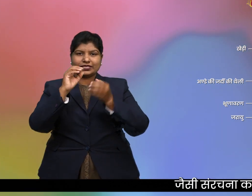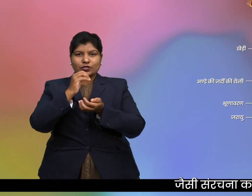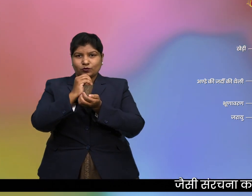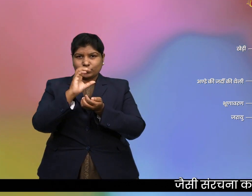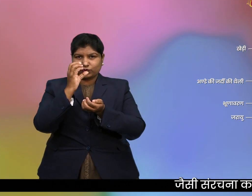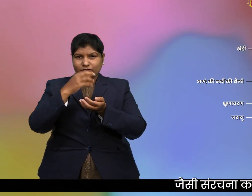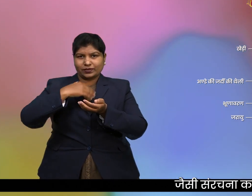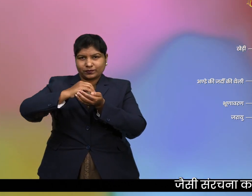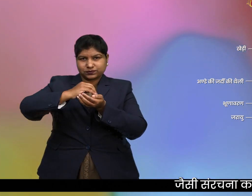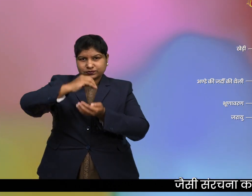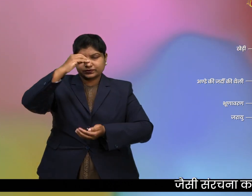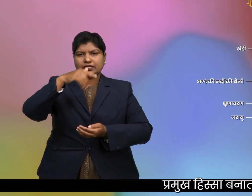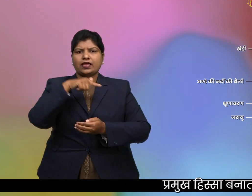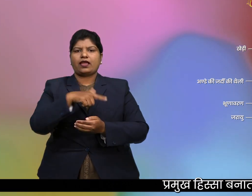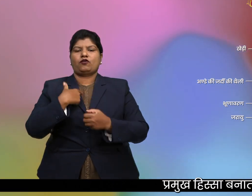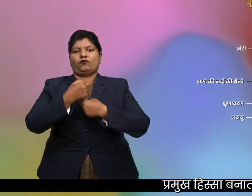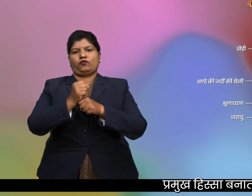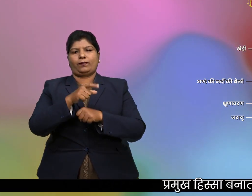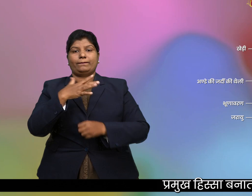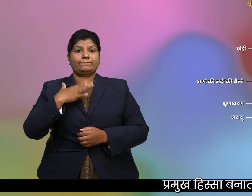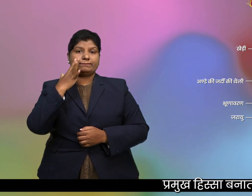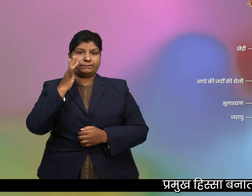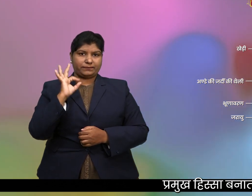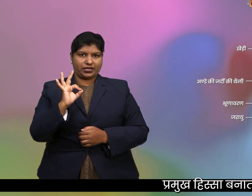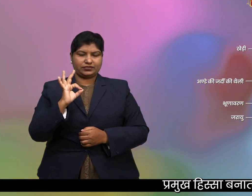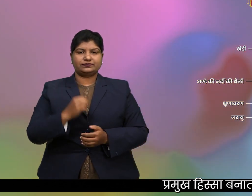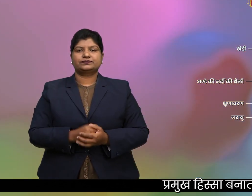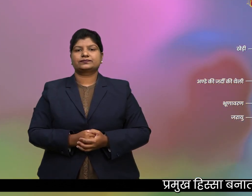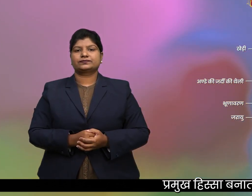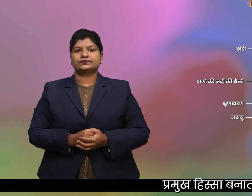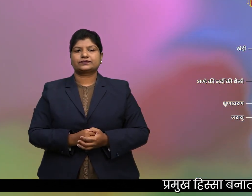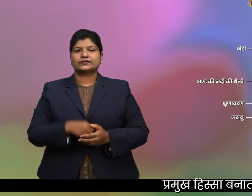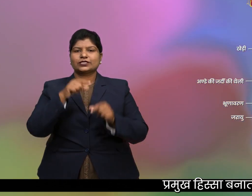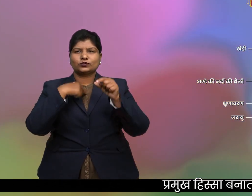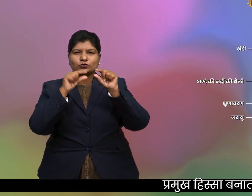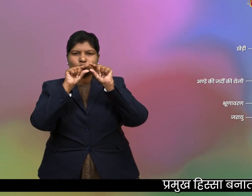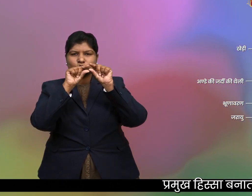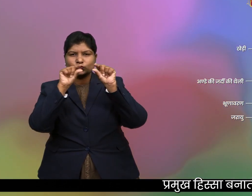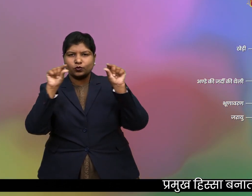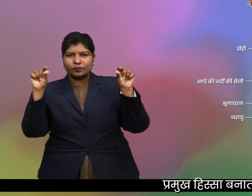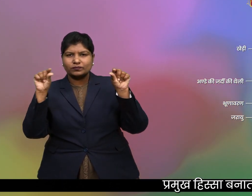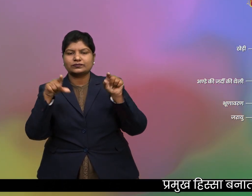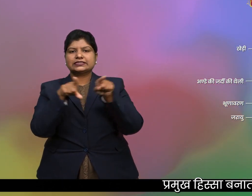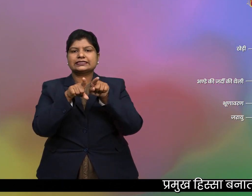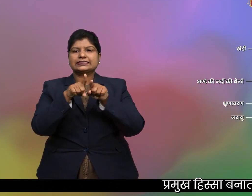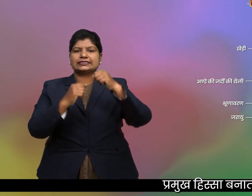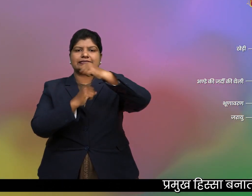जैसी संरचना का प्रमुख हिस्सा बनाती है